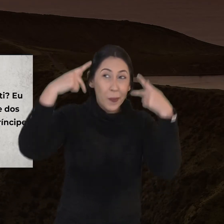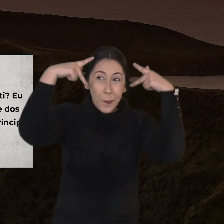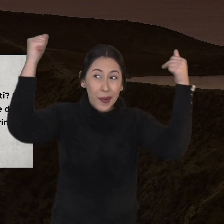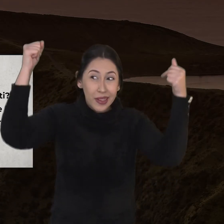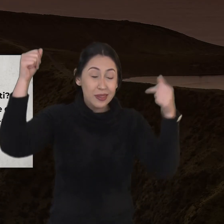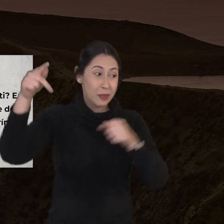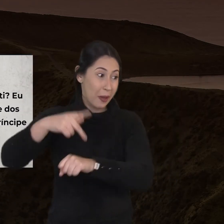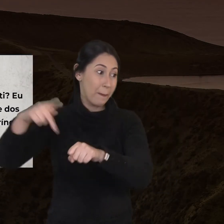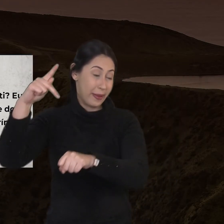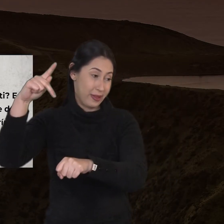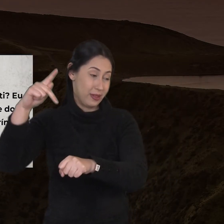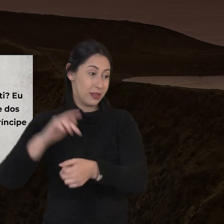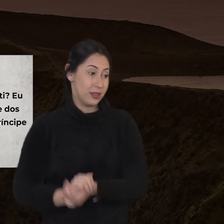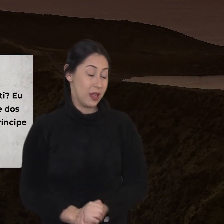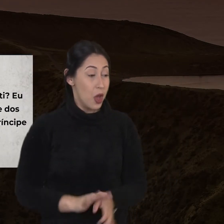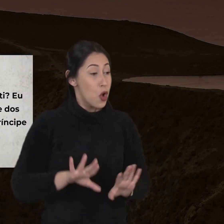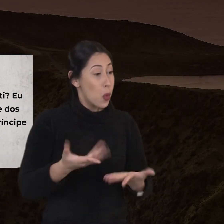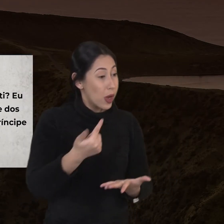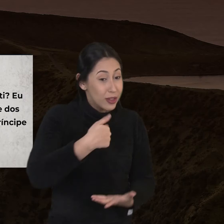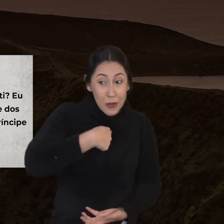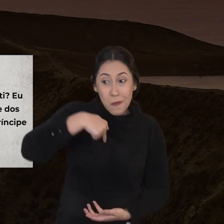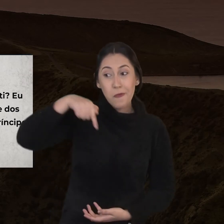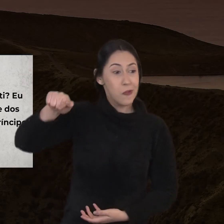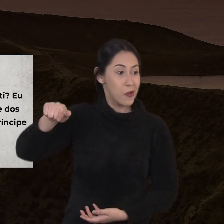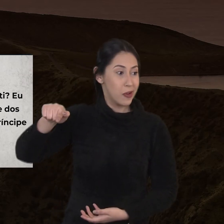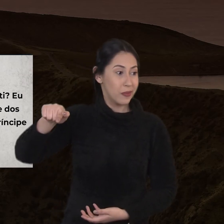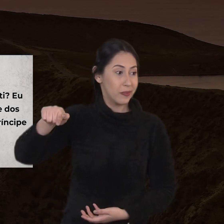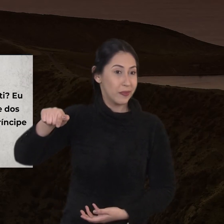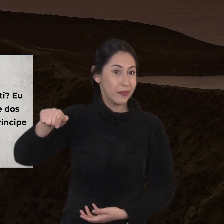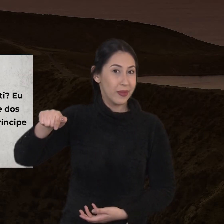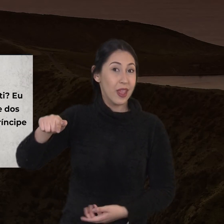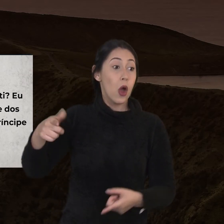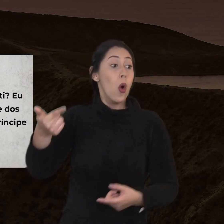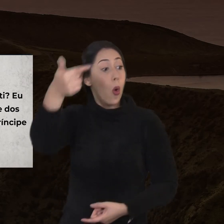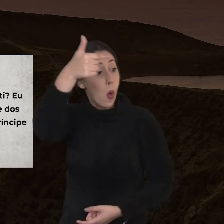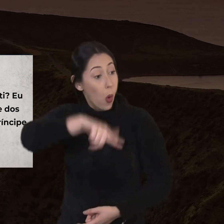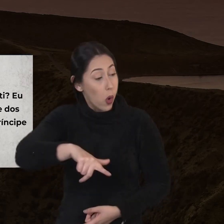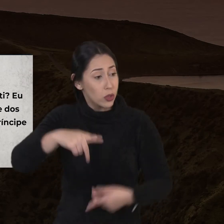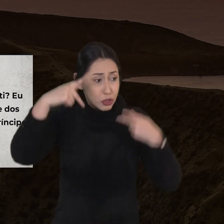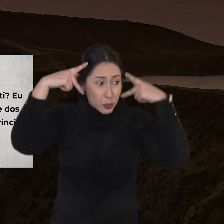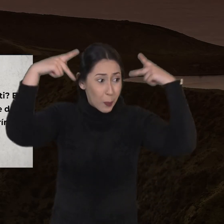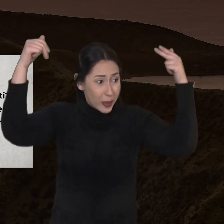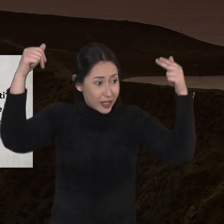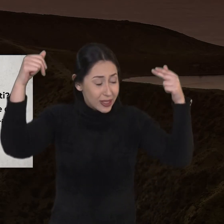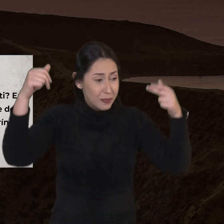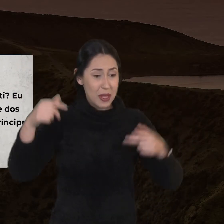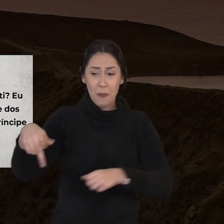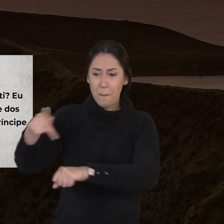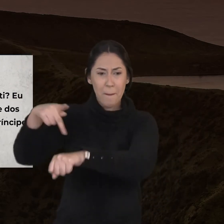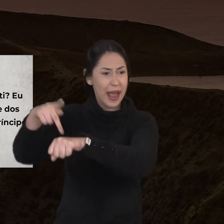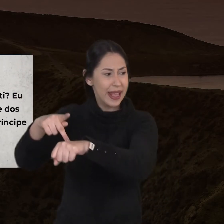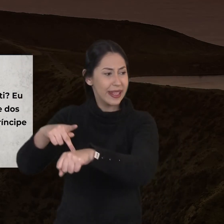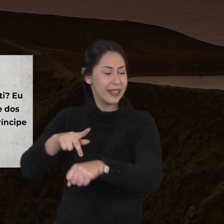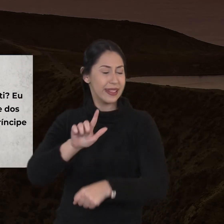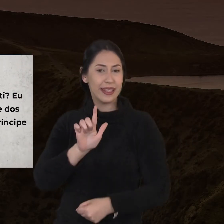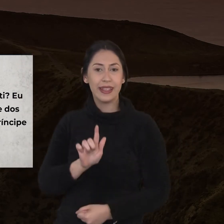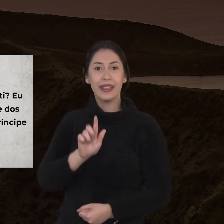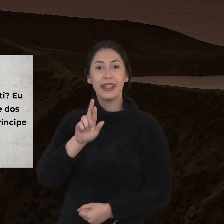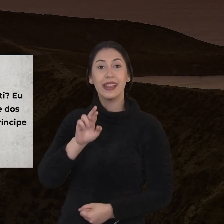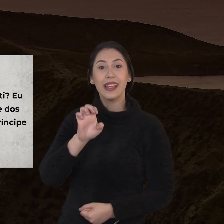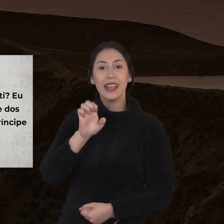e saindo eu eis que virar o príncipe da grécia tá vendo grécia era outro país tem o outro